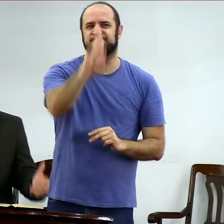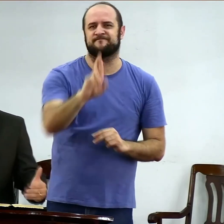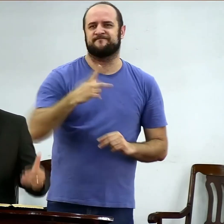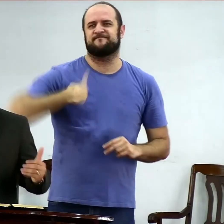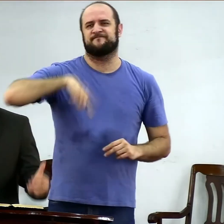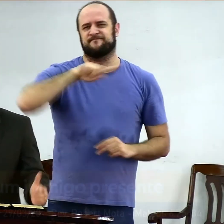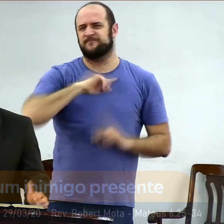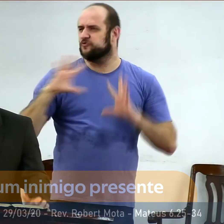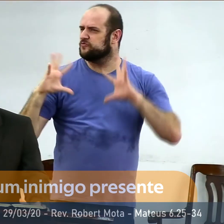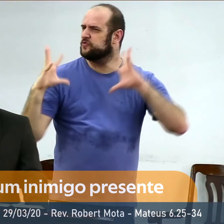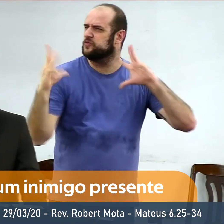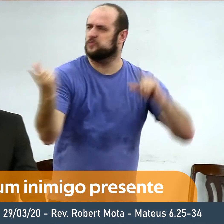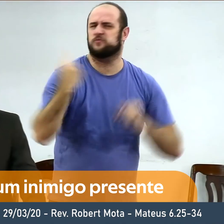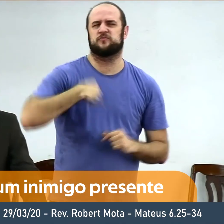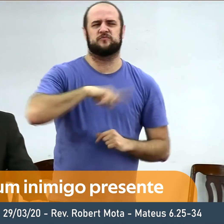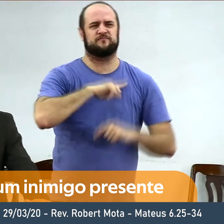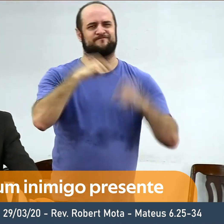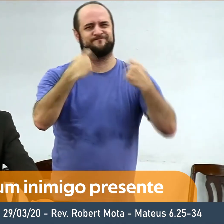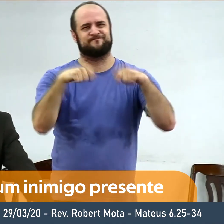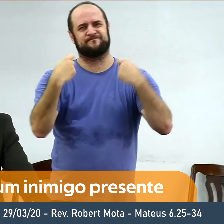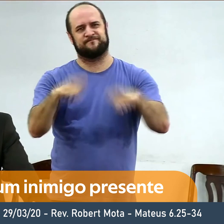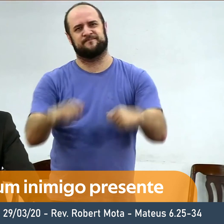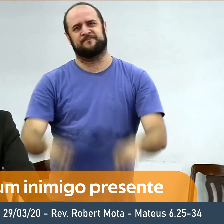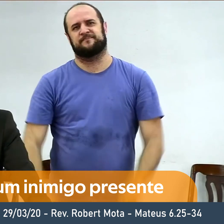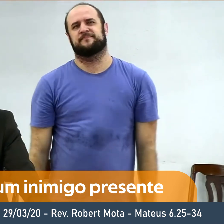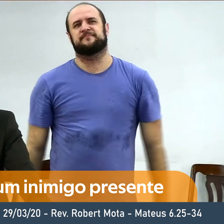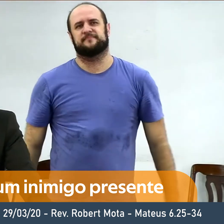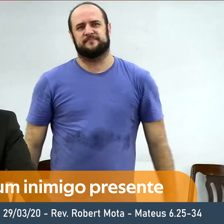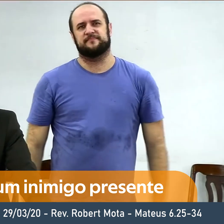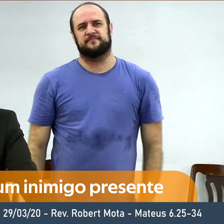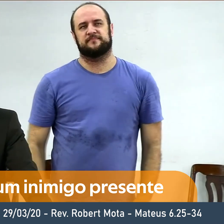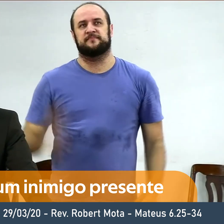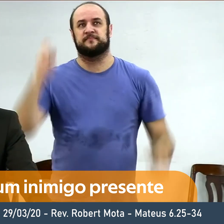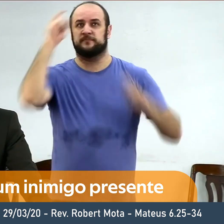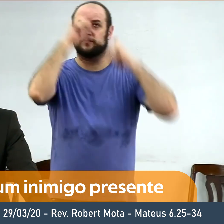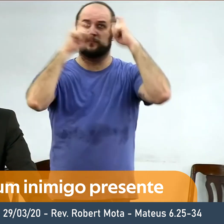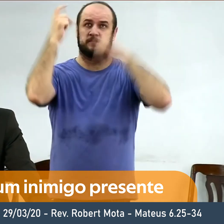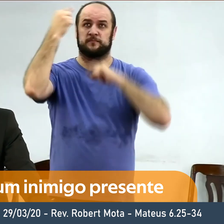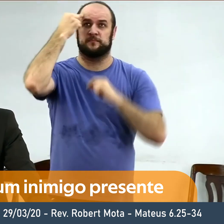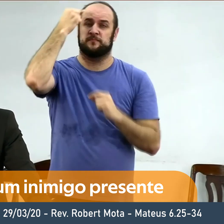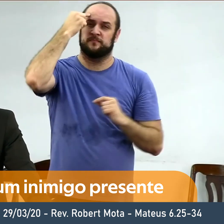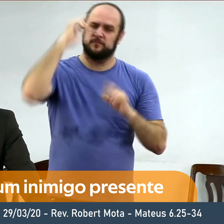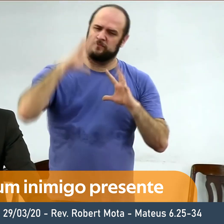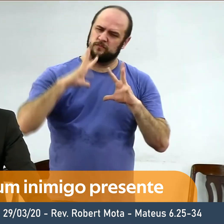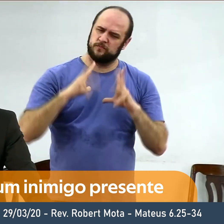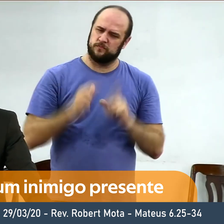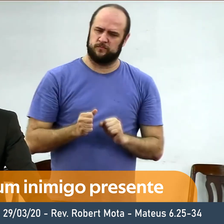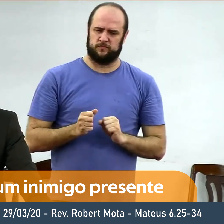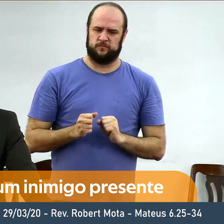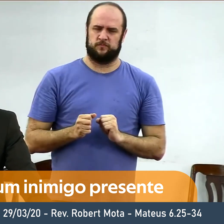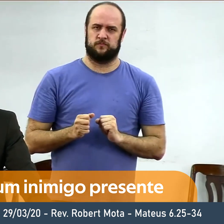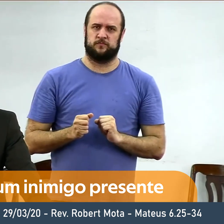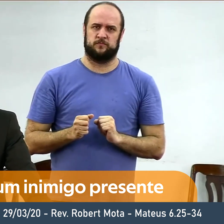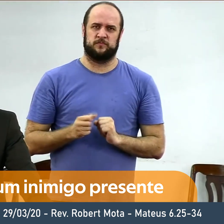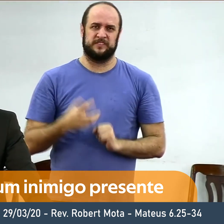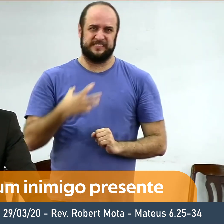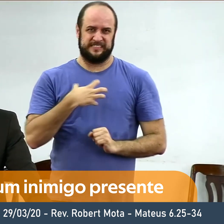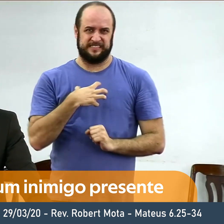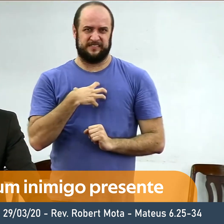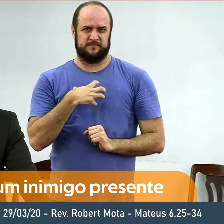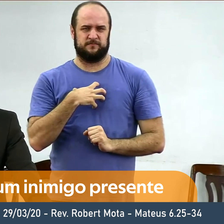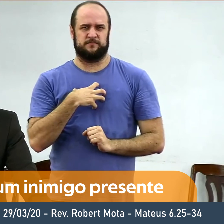o que nós precisamos. Ocupe seus pensamentos com o que traz vida. Coloque os seus